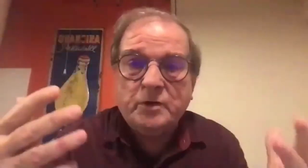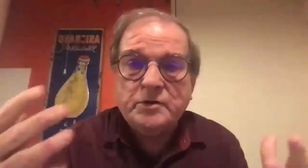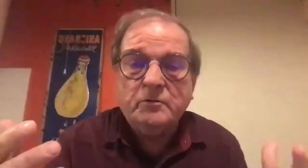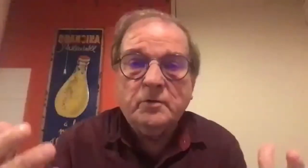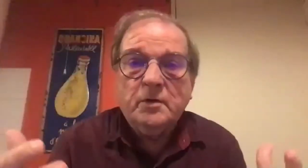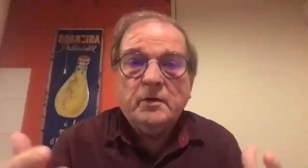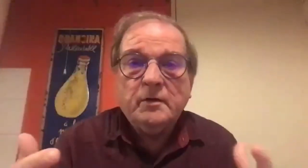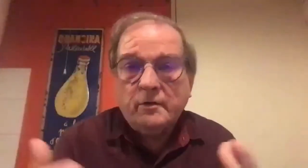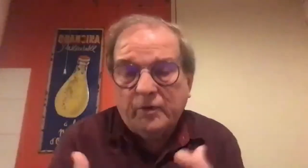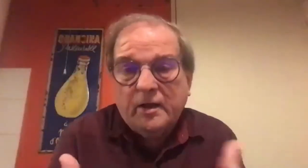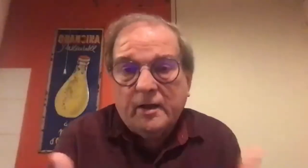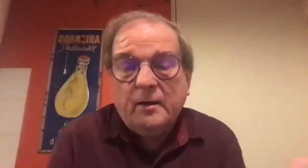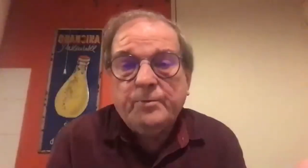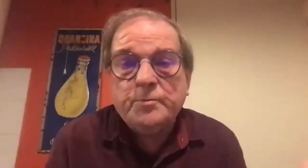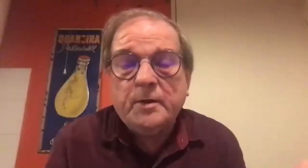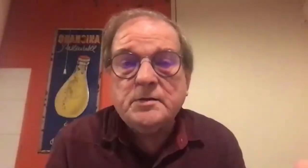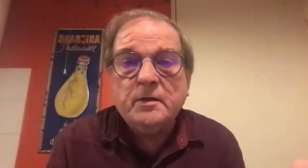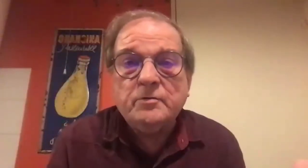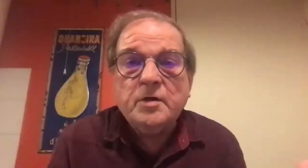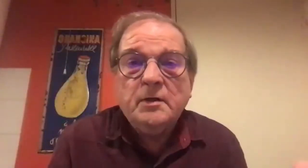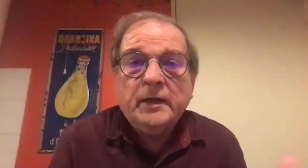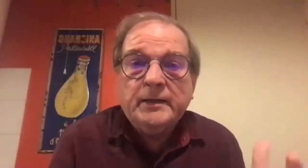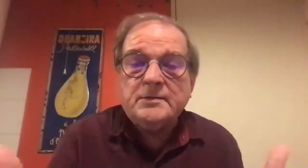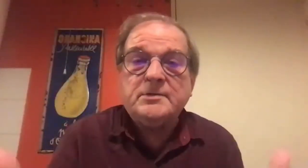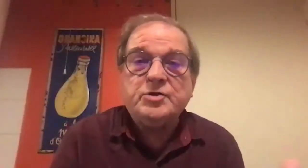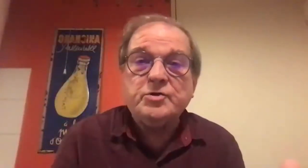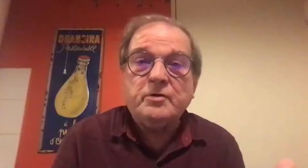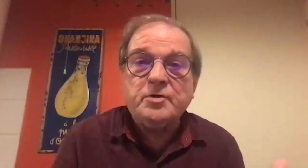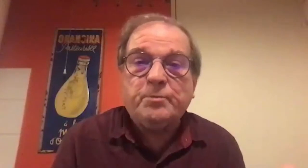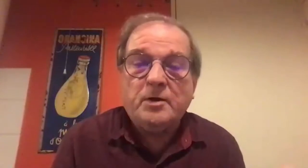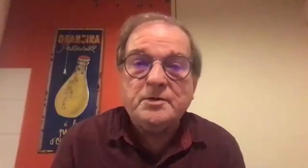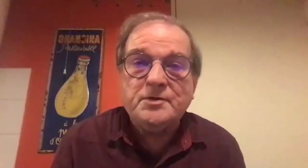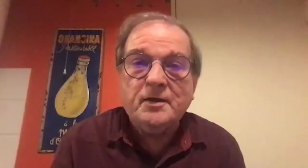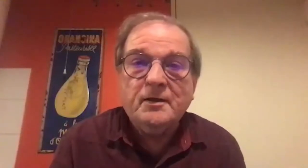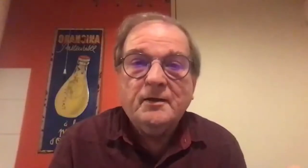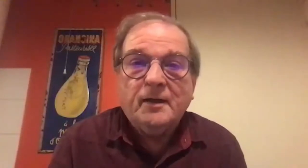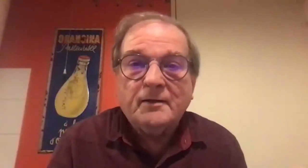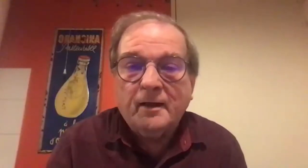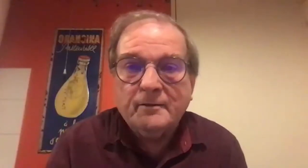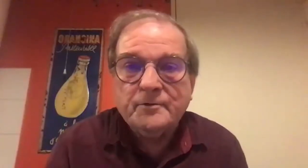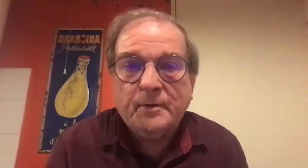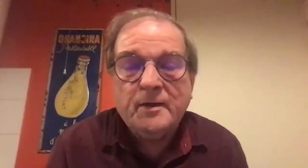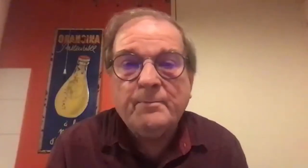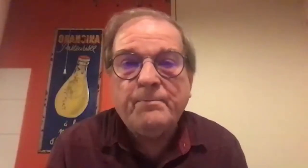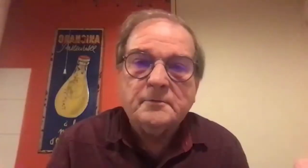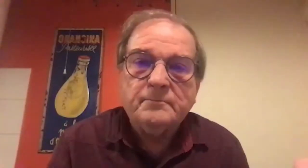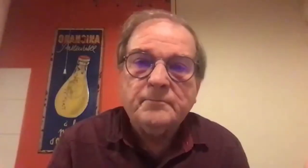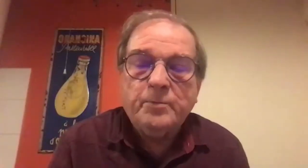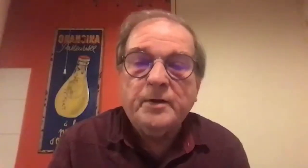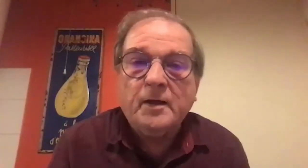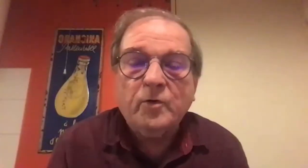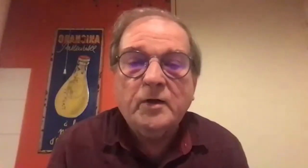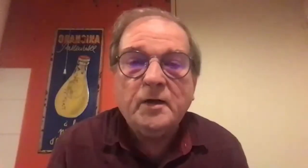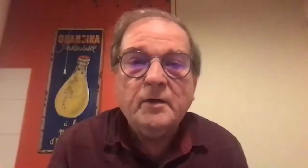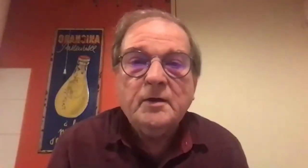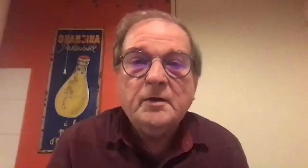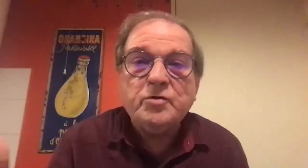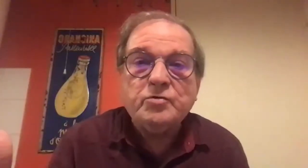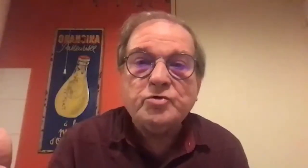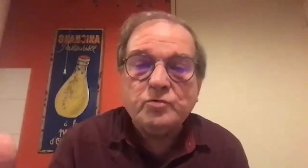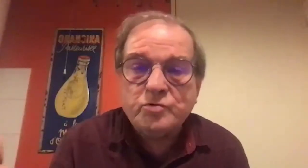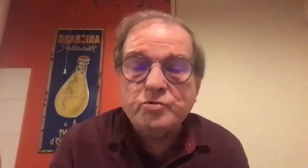da insurreição foi criada pelos brasileiros. E, nesse sentido, a gente pode dizer, até de maneira meio brincalhona,